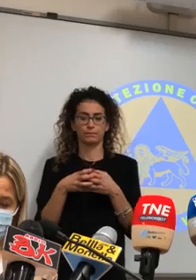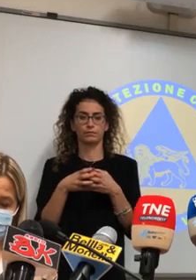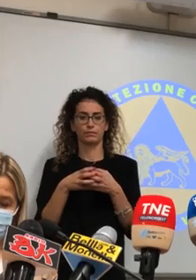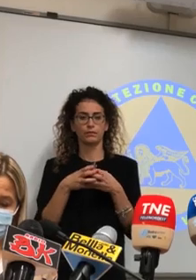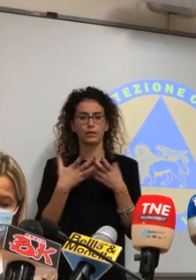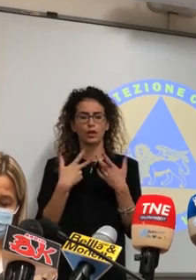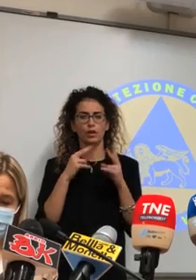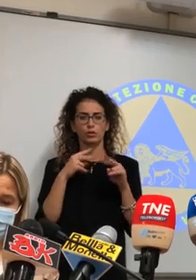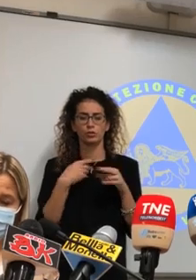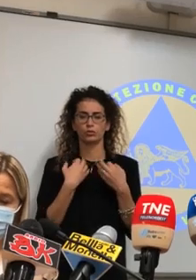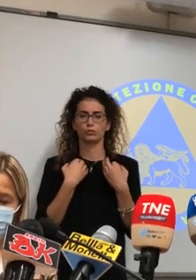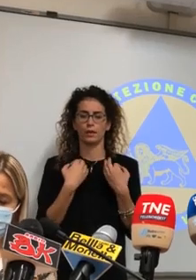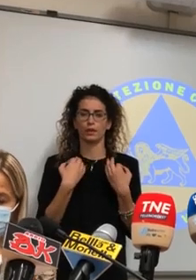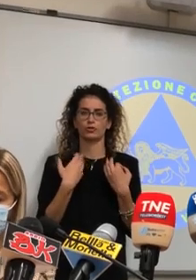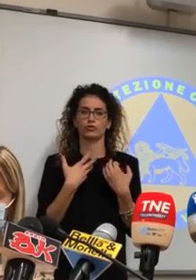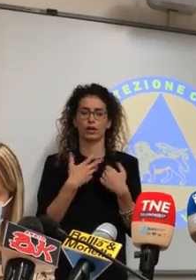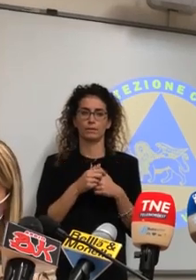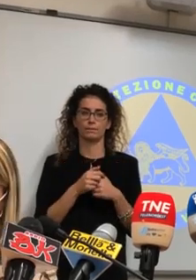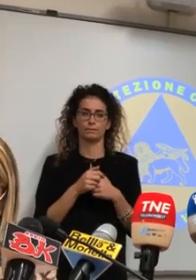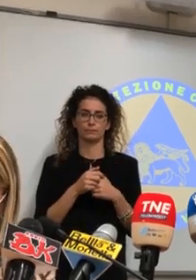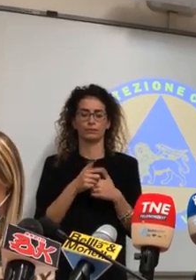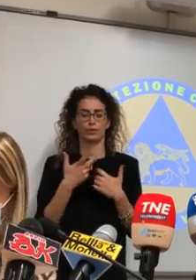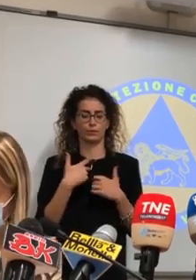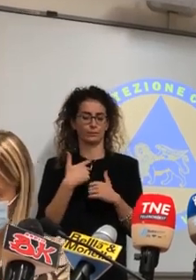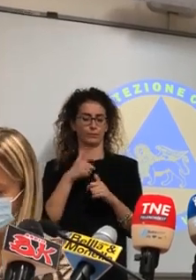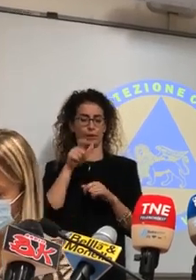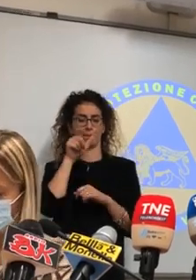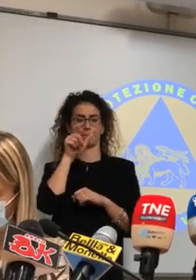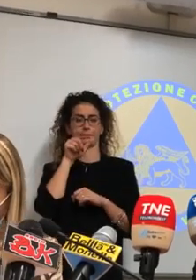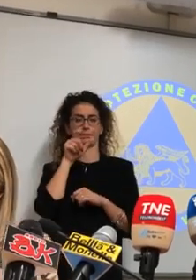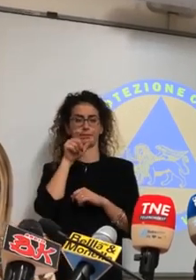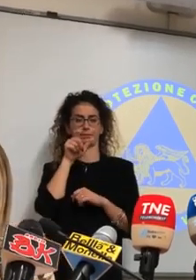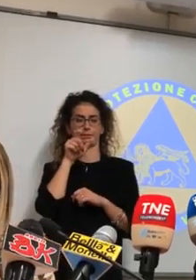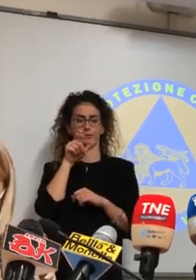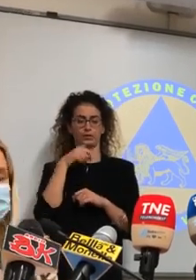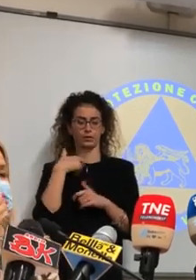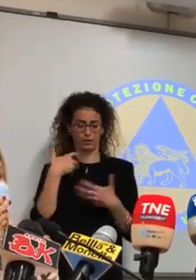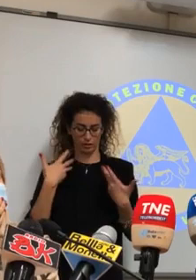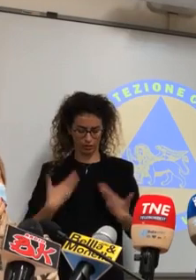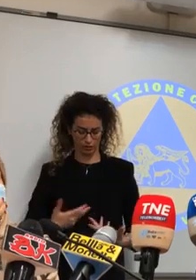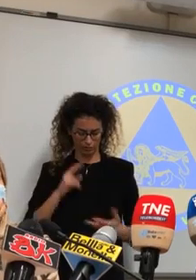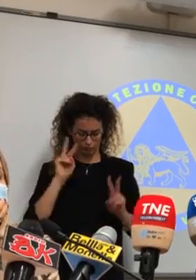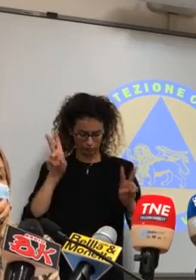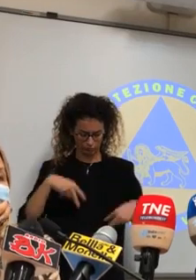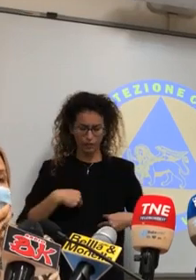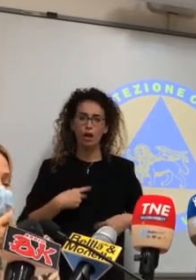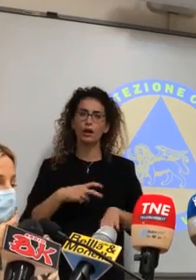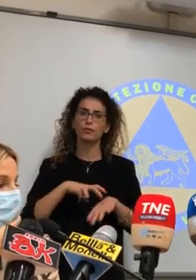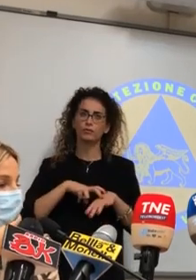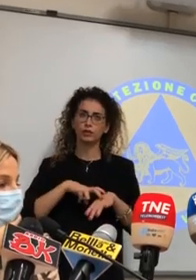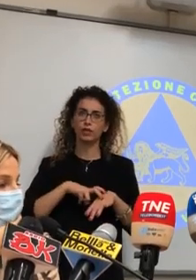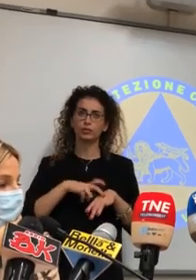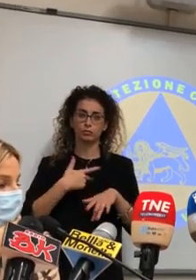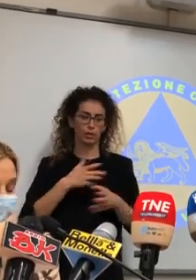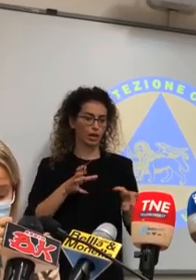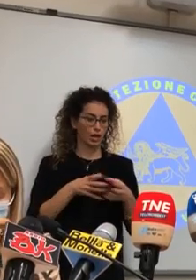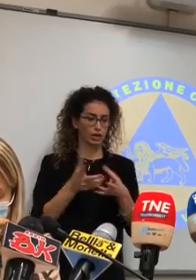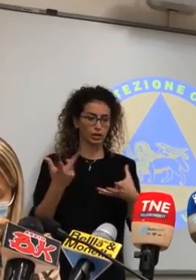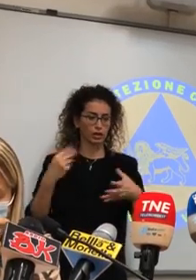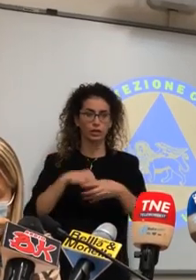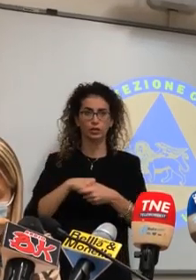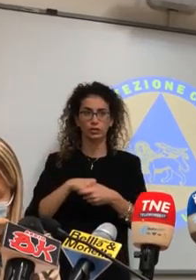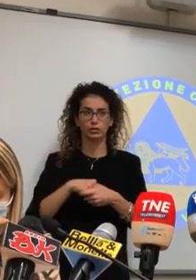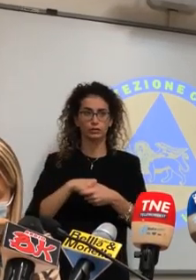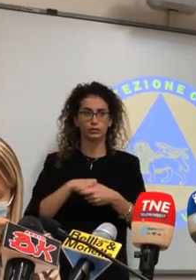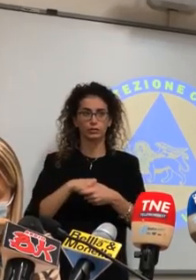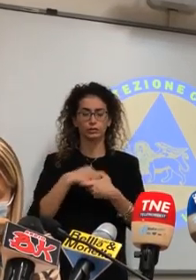censite. Quindi chi ha la percezione di una condizione di fragilità personale ma non si ritrova in questa categoria, mi